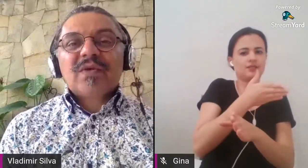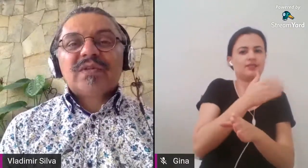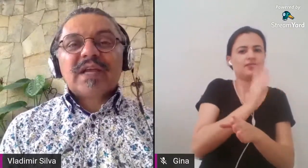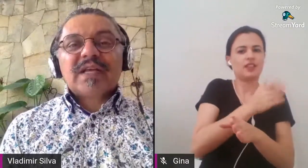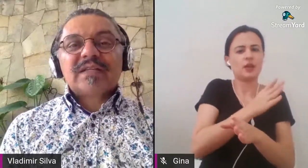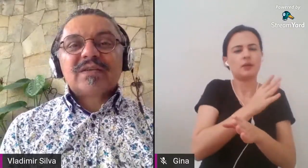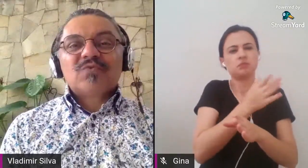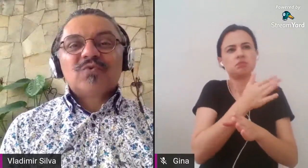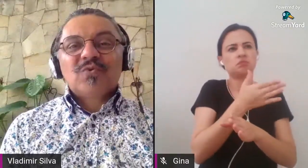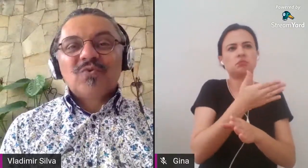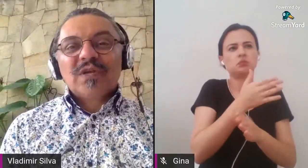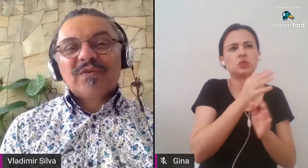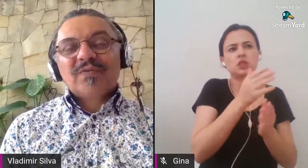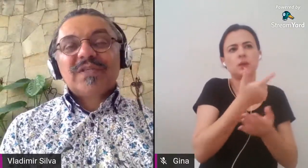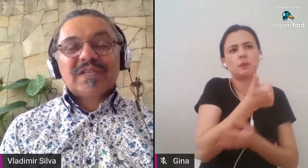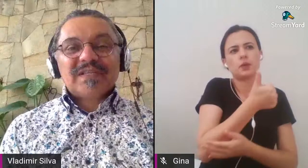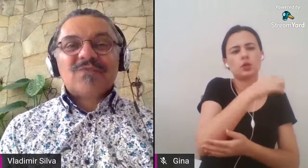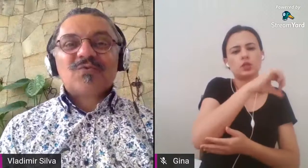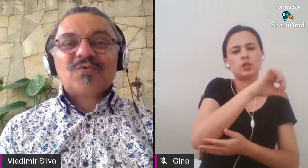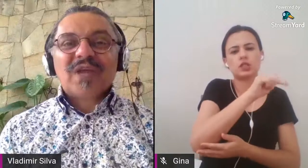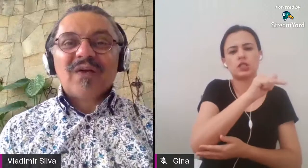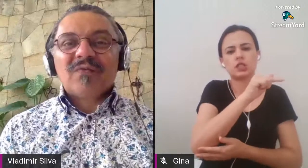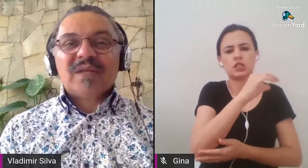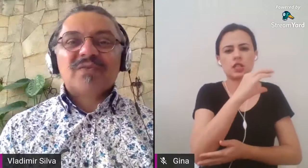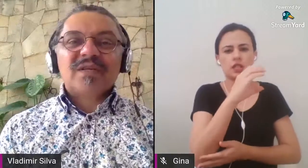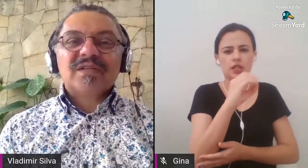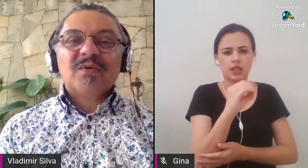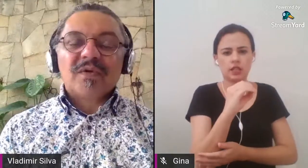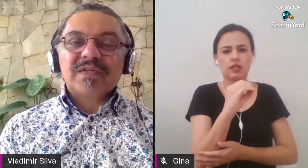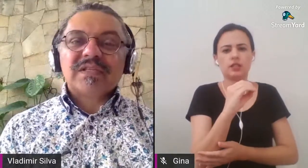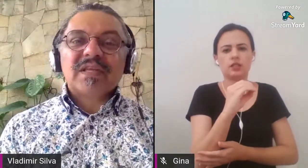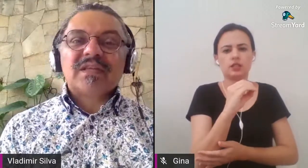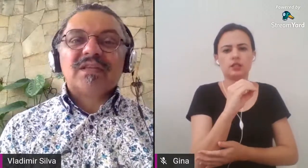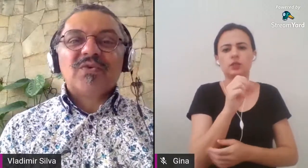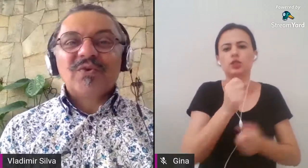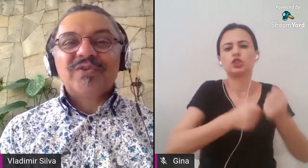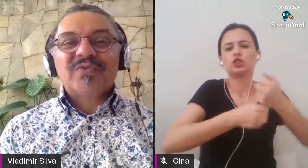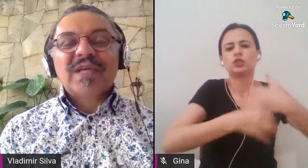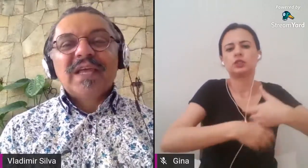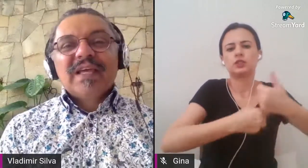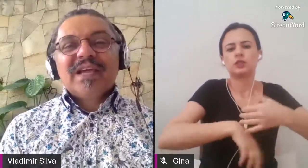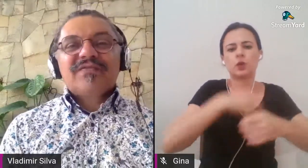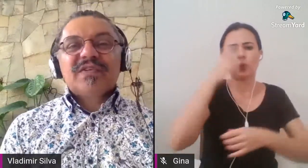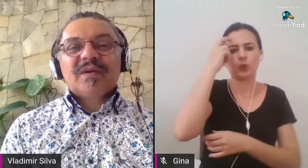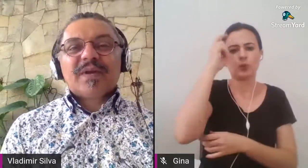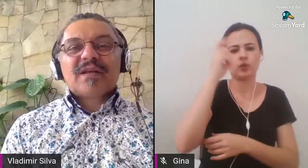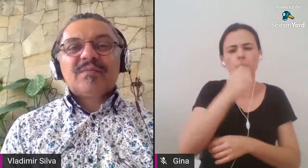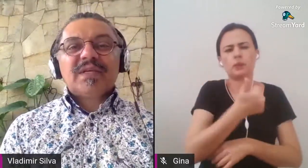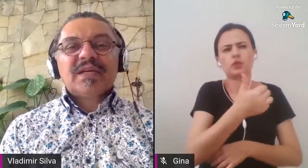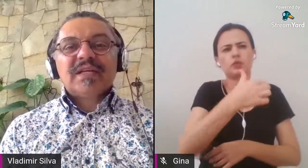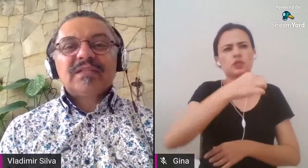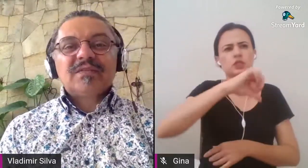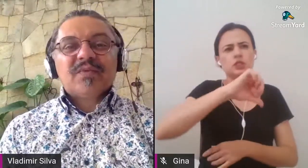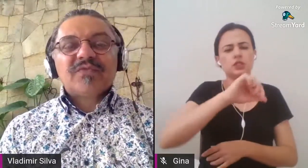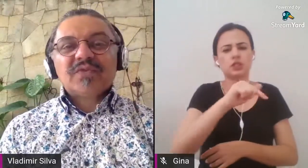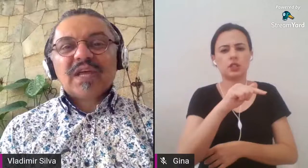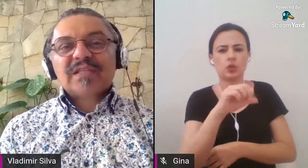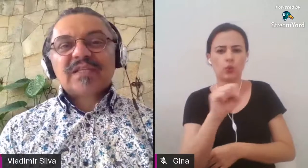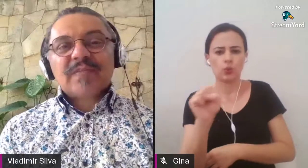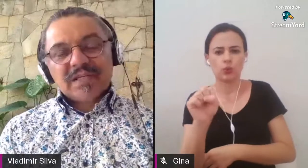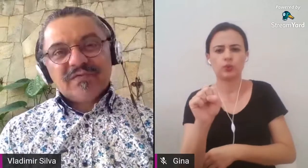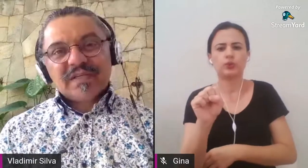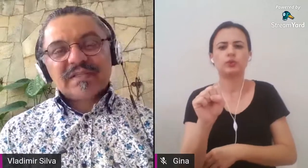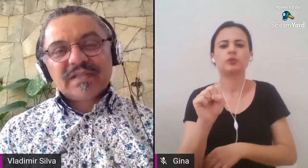de 70, quando da criação do núcleo de extensão cultural, mais ou menos em 1978, e a vinda para Campina Grande